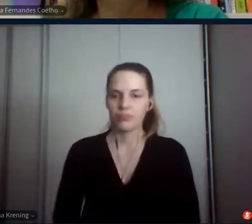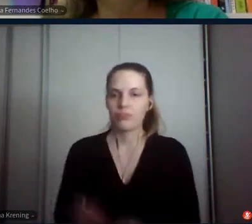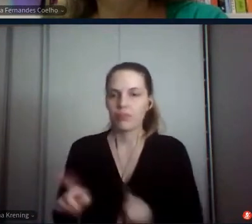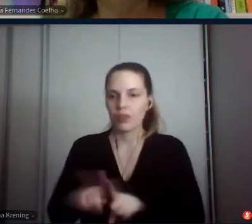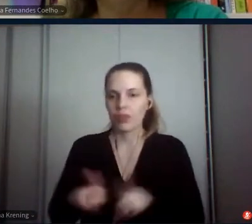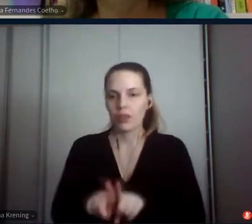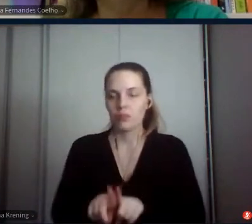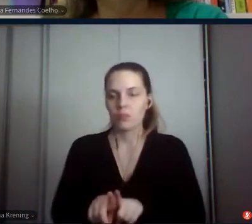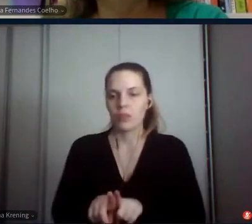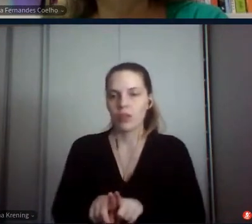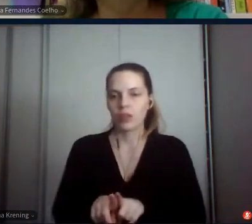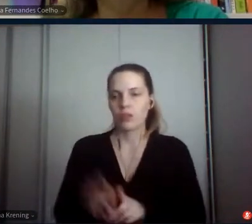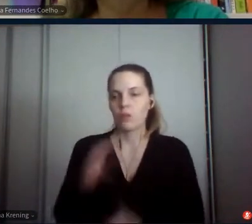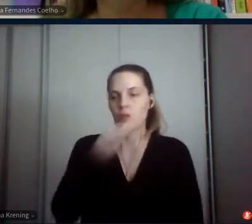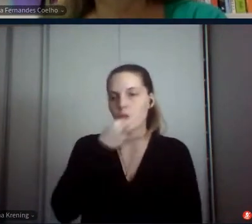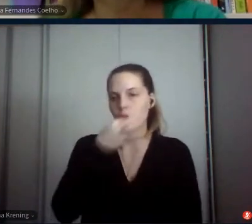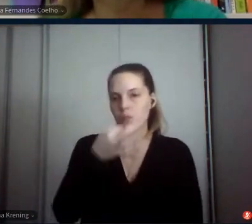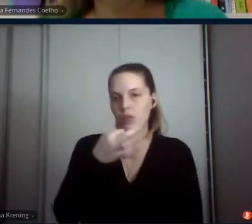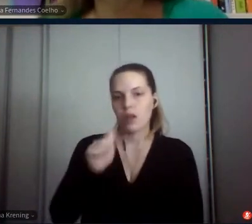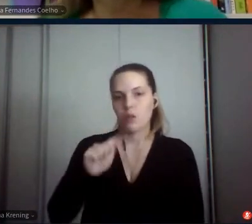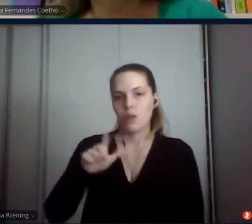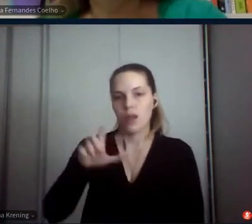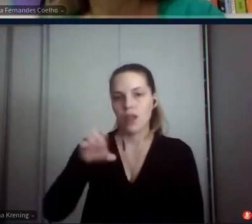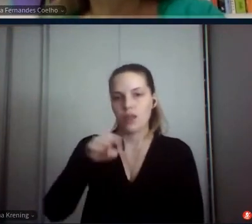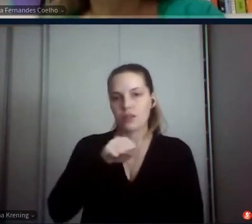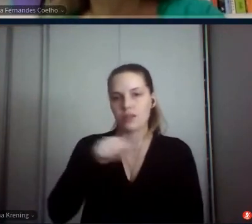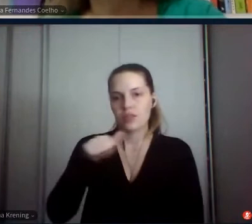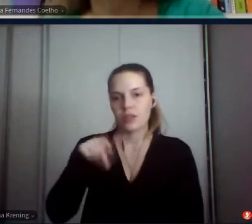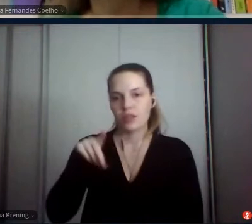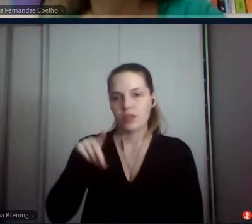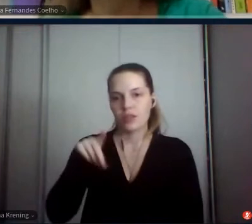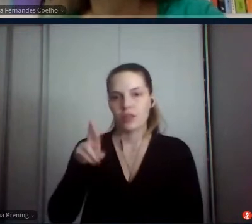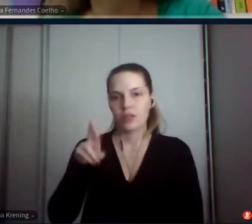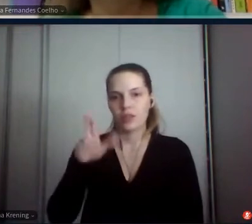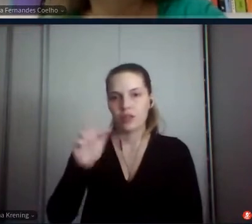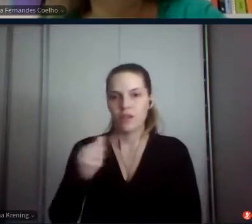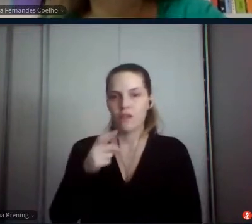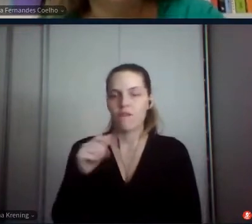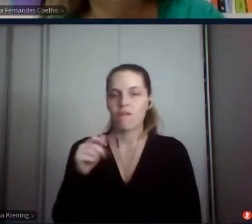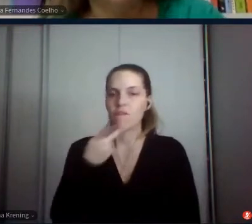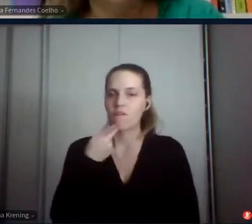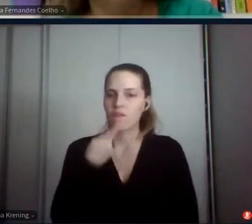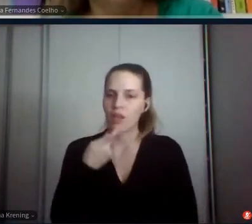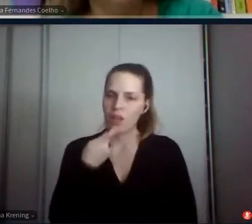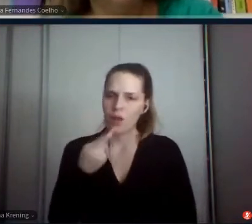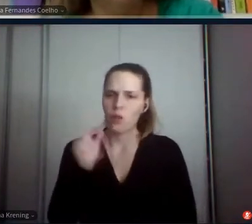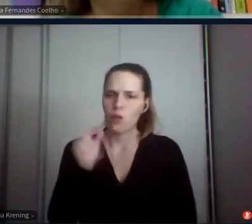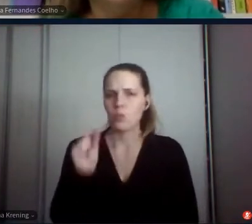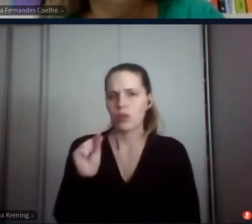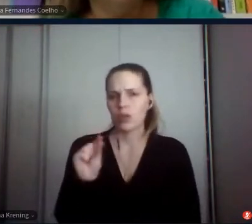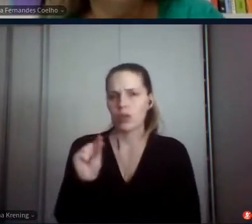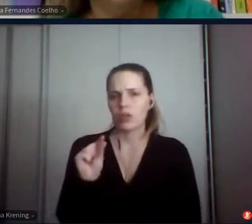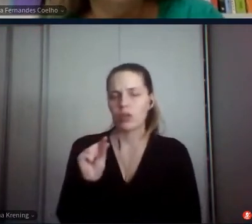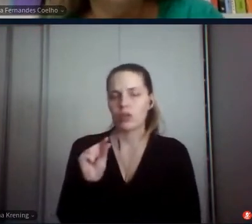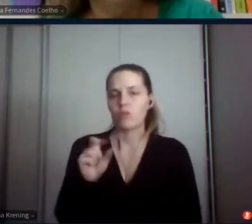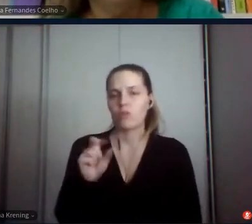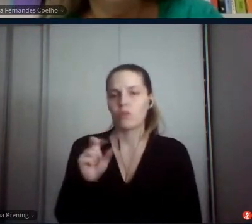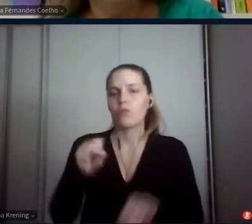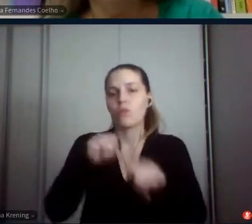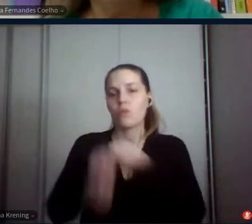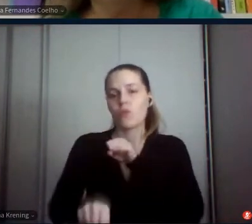Alessandra vai fazer agora, para finalizar, se ela puder falar um pouquinho relativo à formação dos docentes, que está